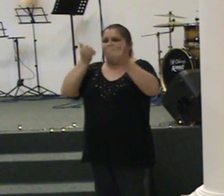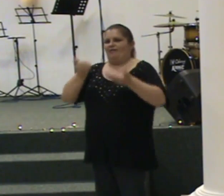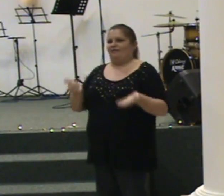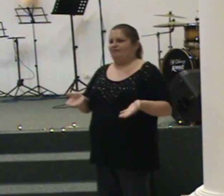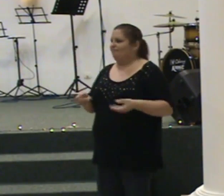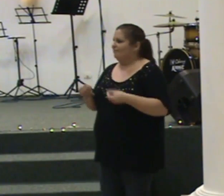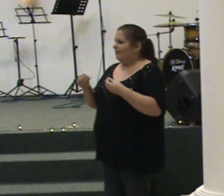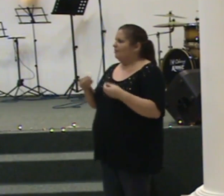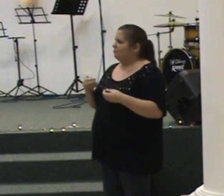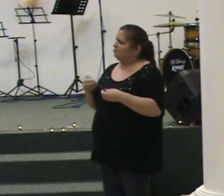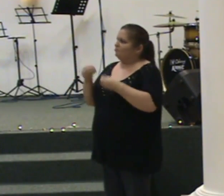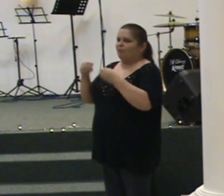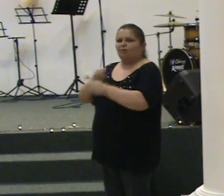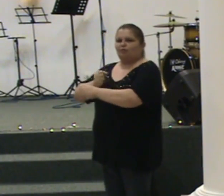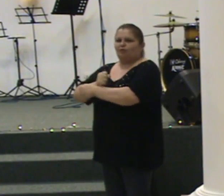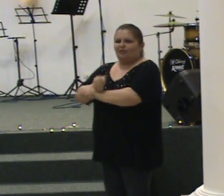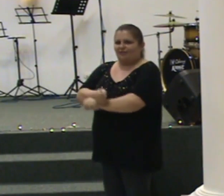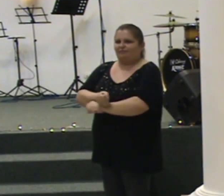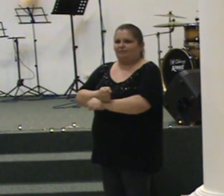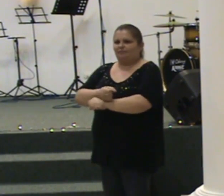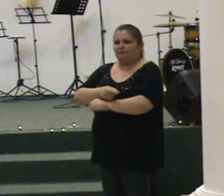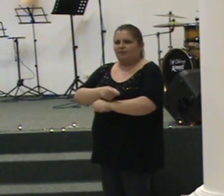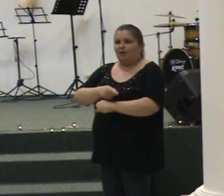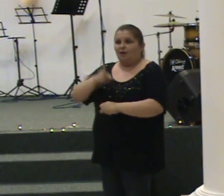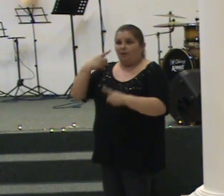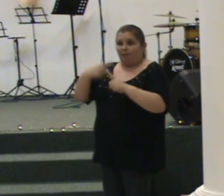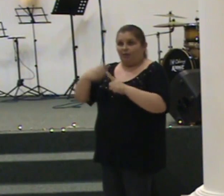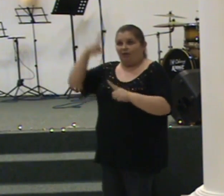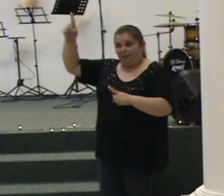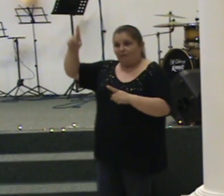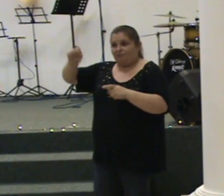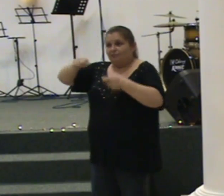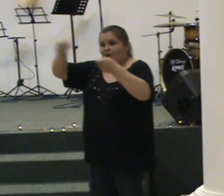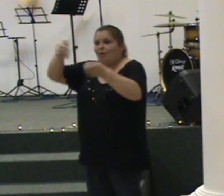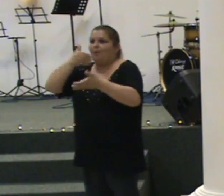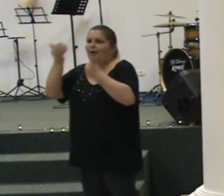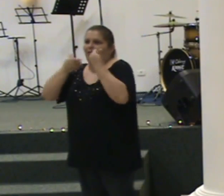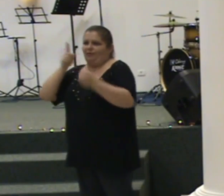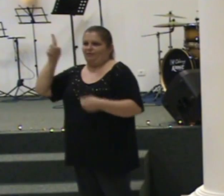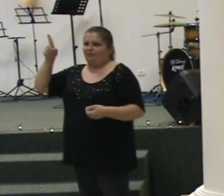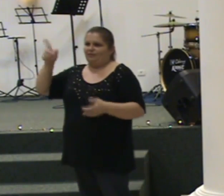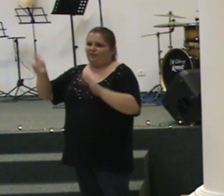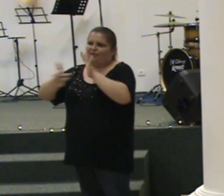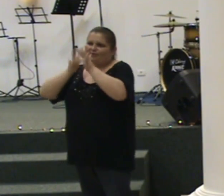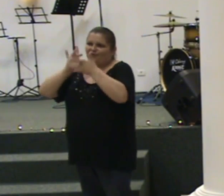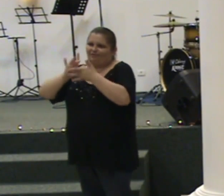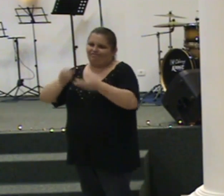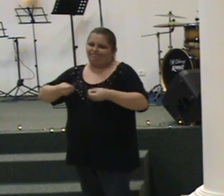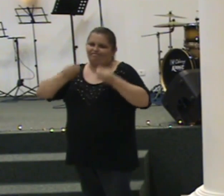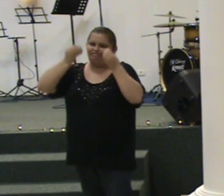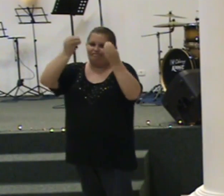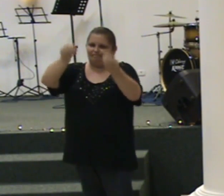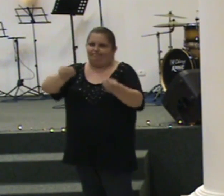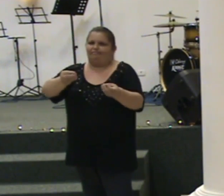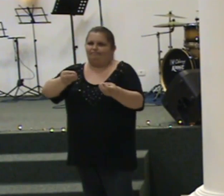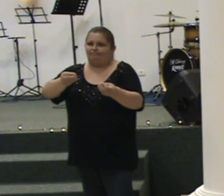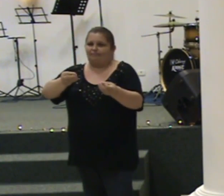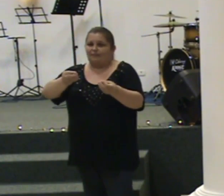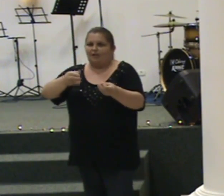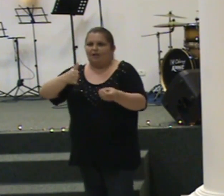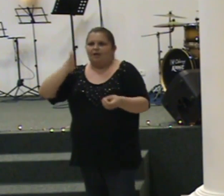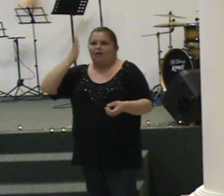para nós. E eu louvo a Deus por esses irmãos e irmãs que ensaiaram, né, um mês corrido